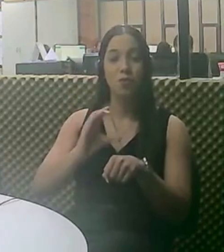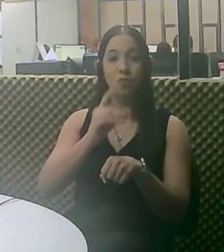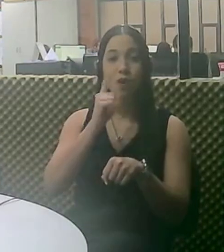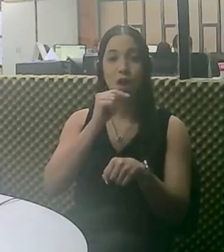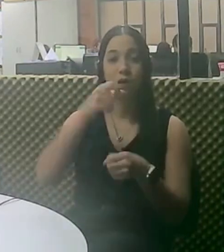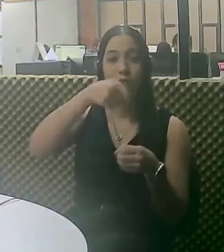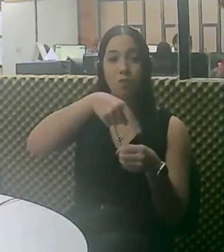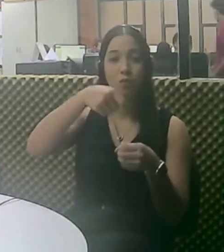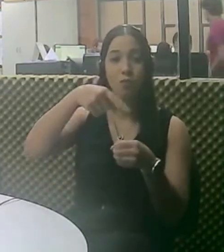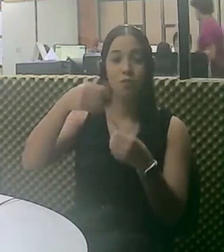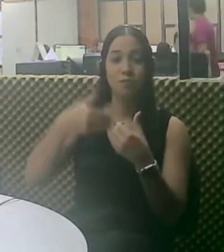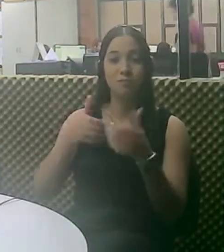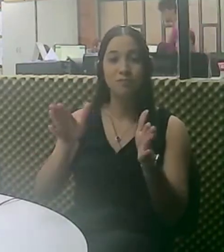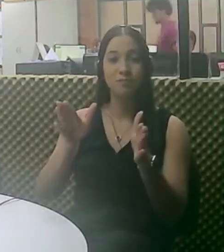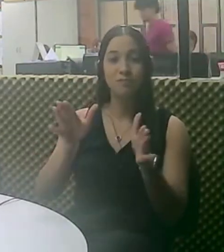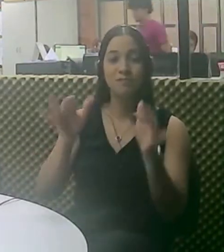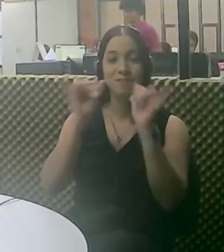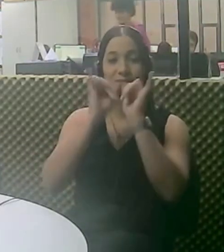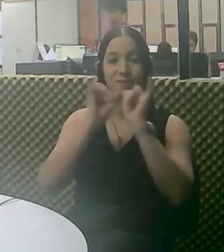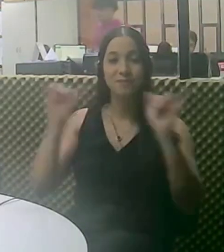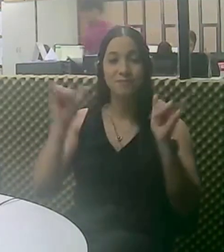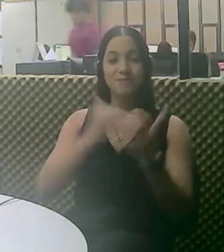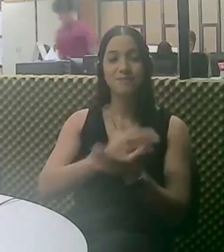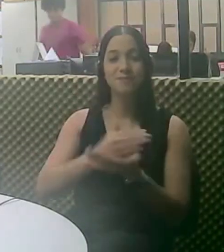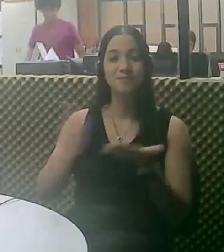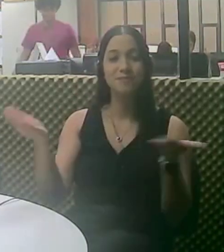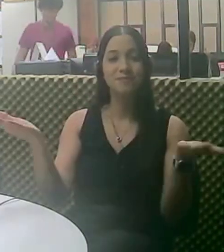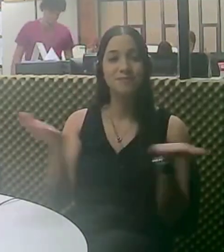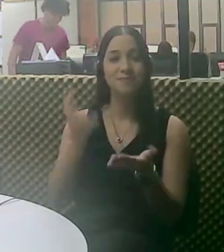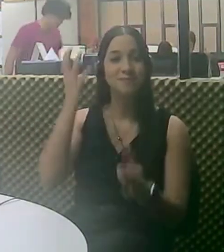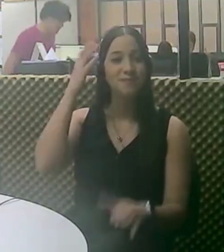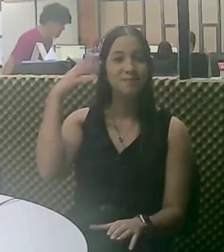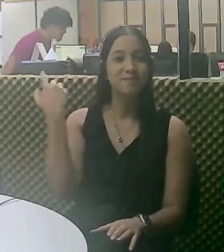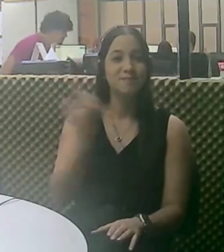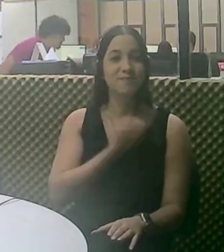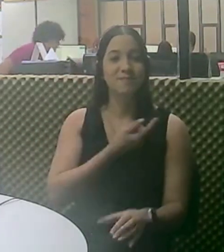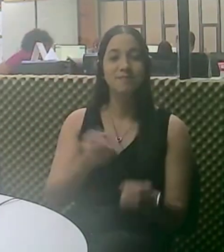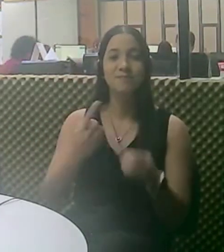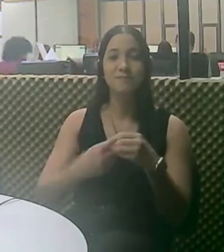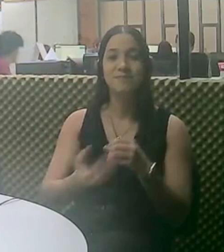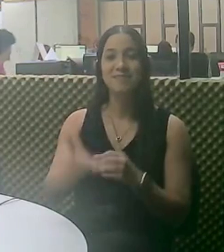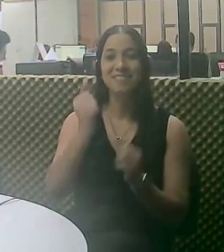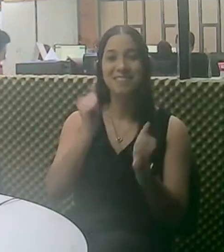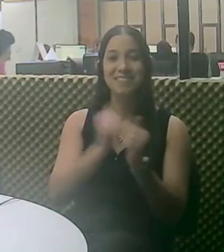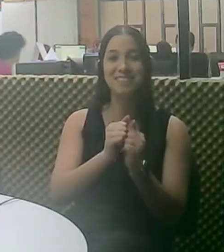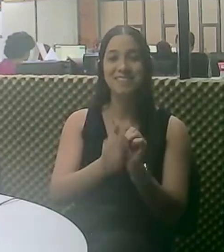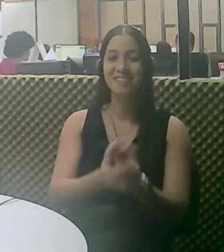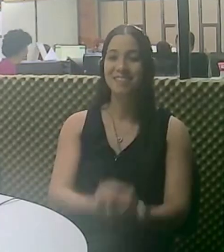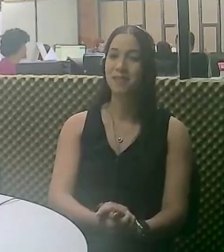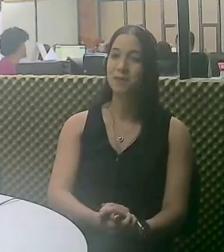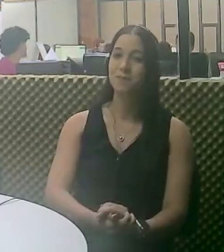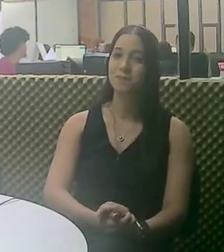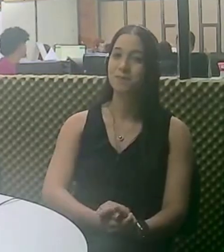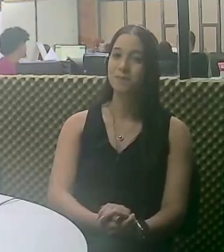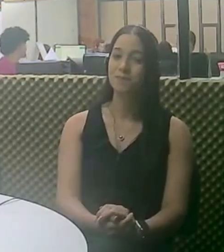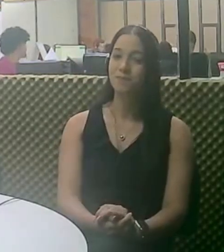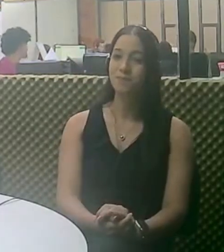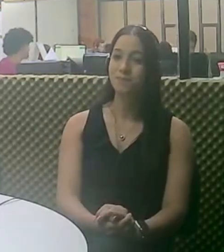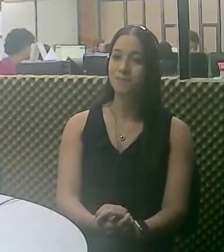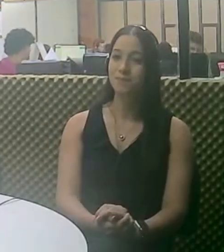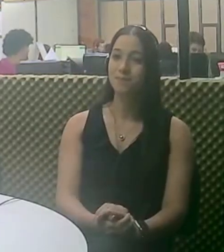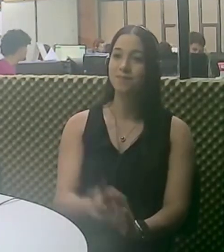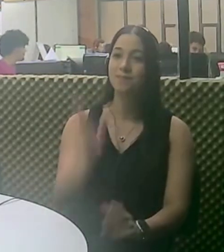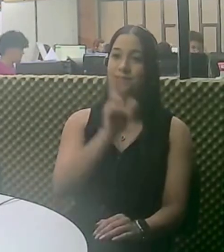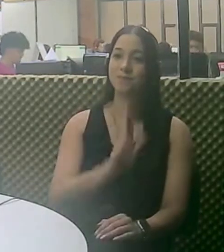aquaponia estão abertas. Essas e outras notícias a partir de agora na Rádio Nossa Cidade. Vem com a gente!